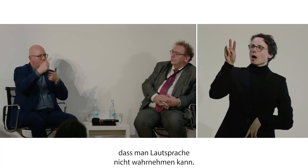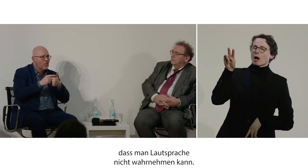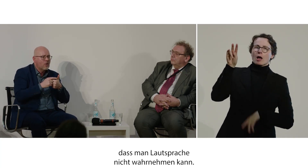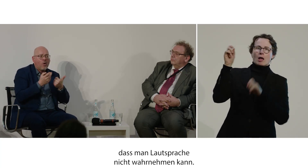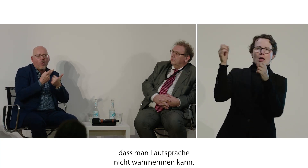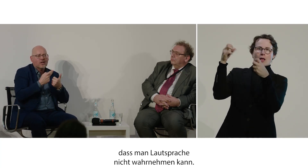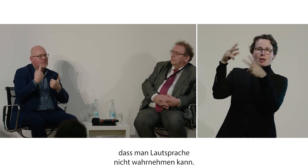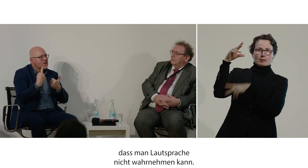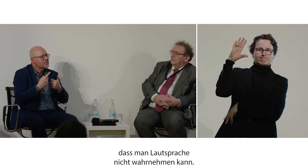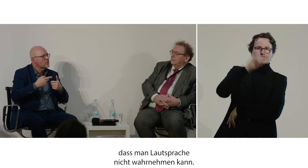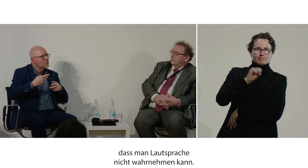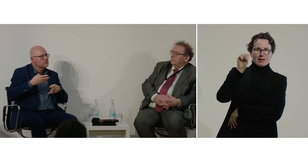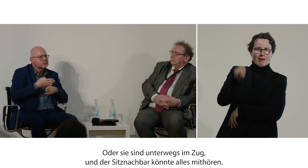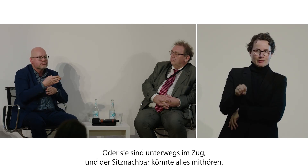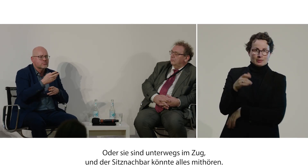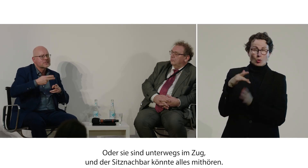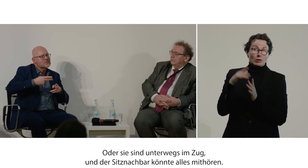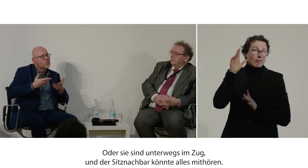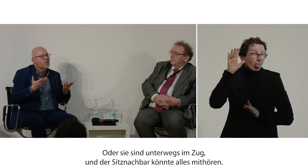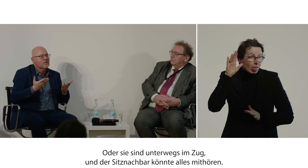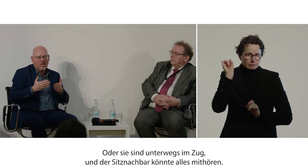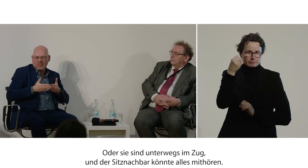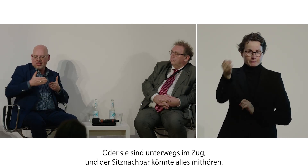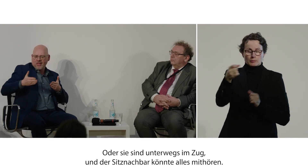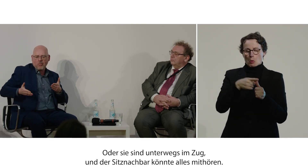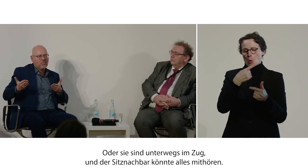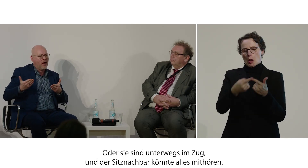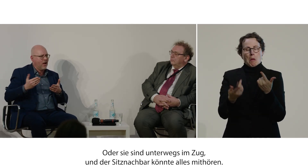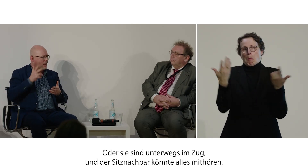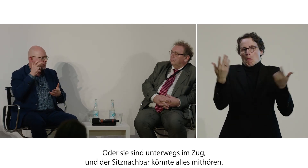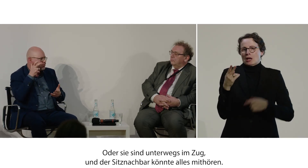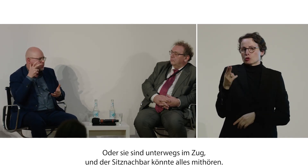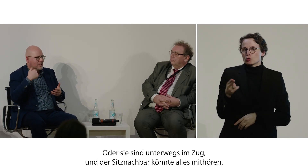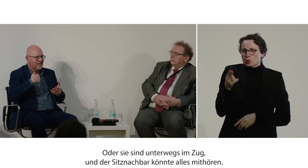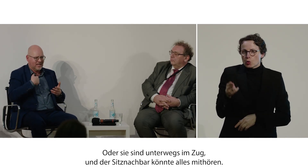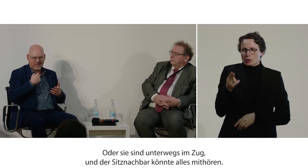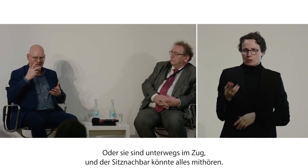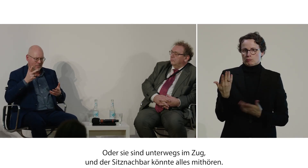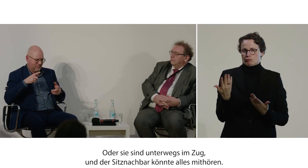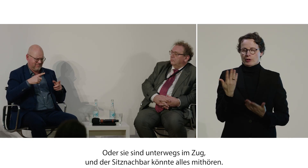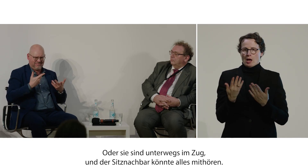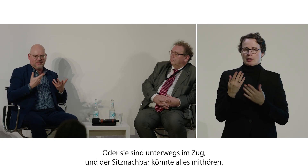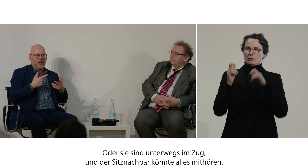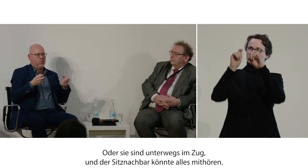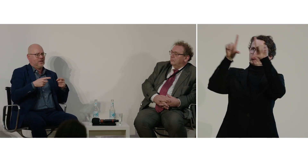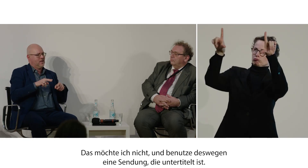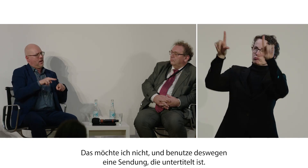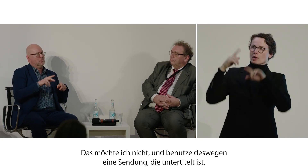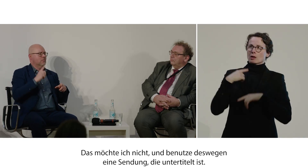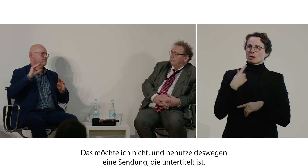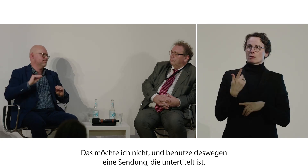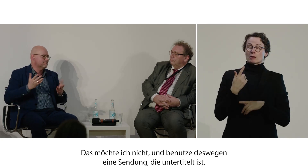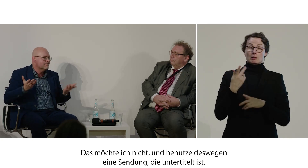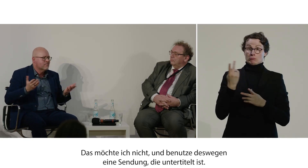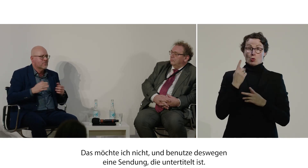man Lautsprache gar nicht wahrnehmen kann. Oder aber sie sind unterwegs im Zug und der Sitznachbar könnte das alles mithören. Das